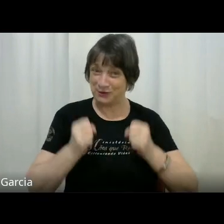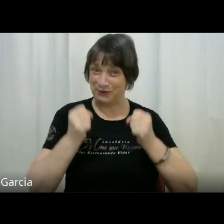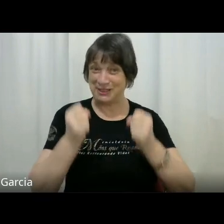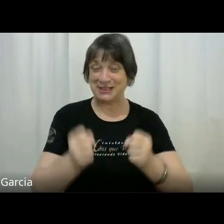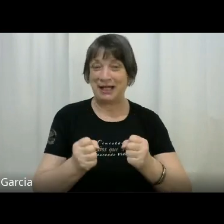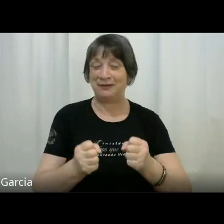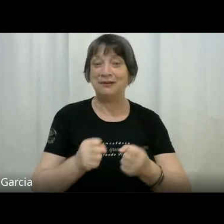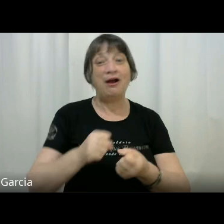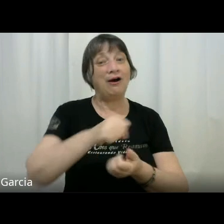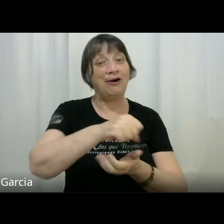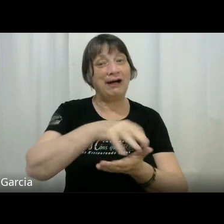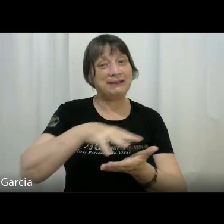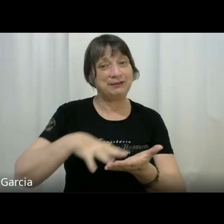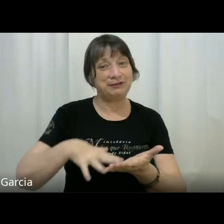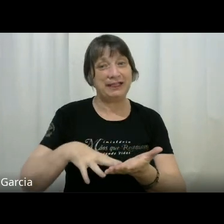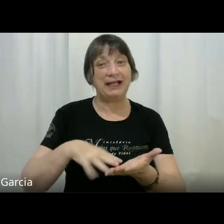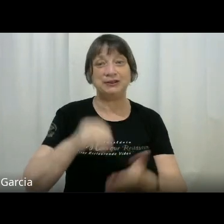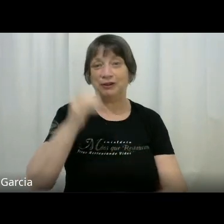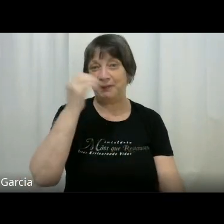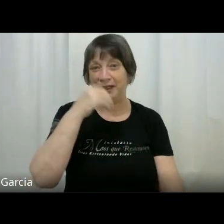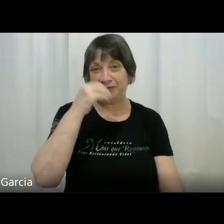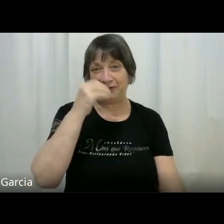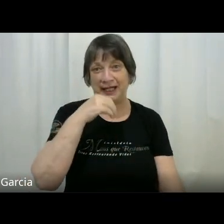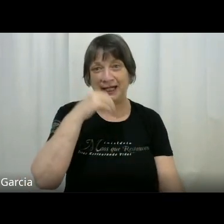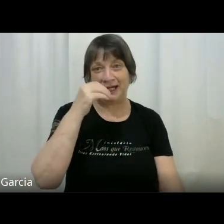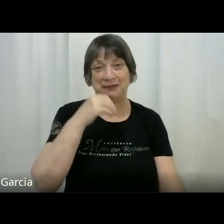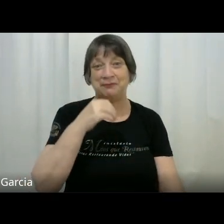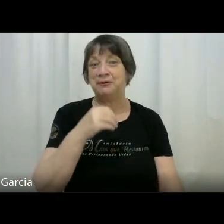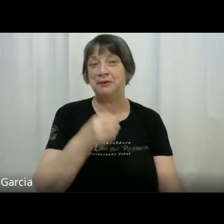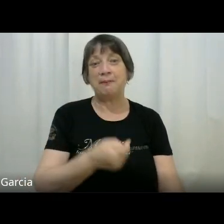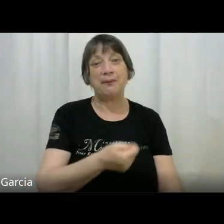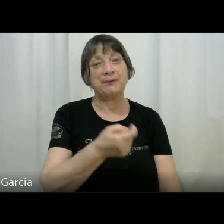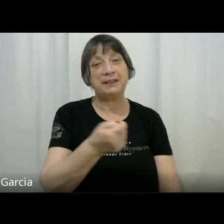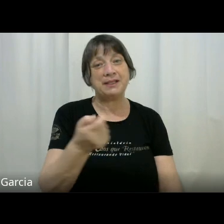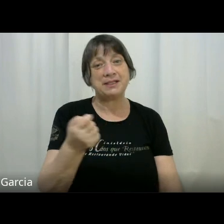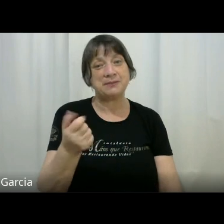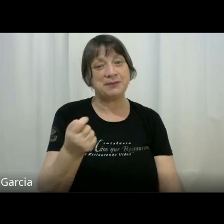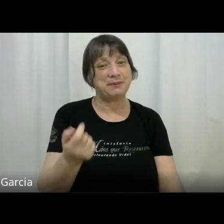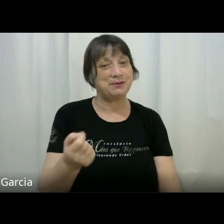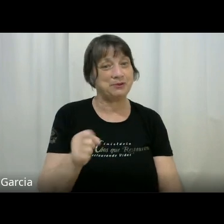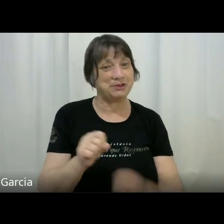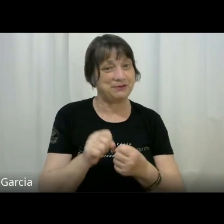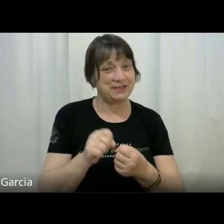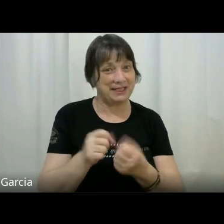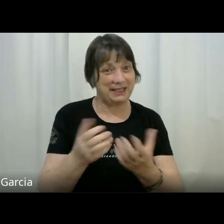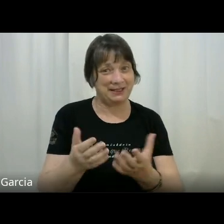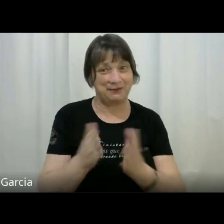se esforçaram. A atividade, bem fraco, pouquíssimas